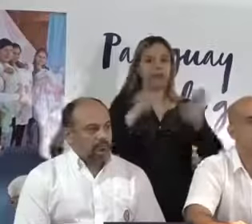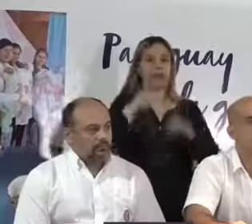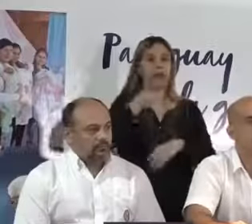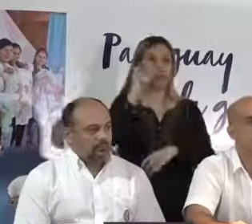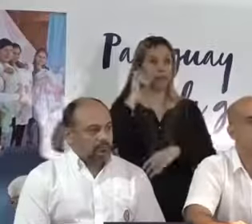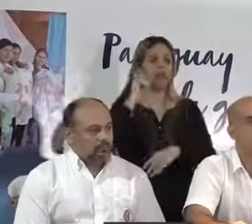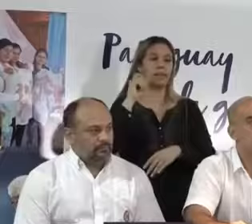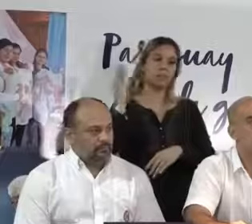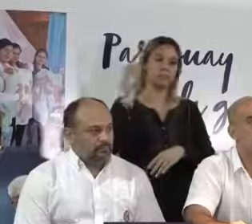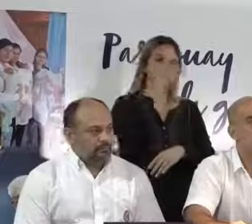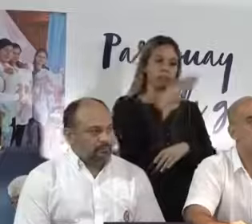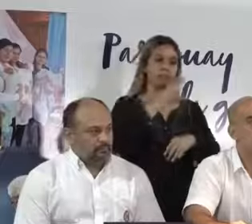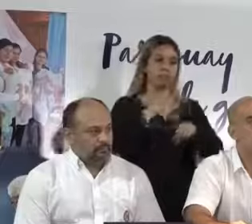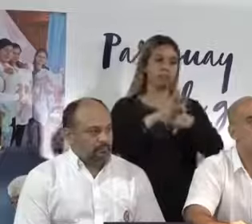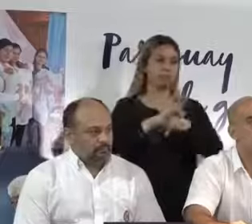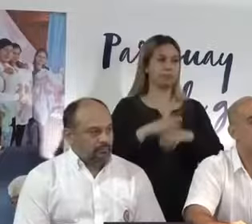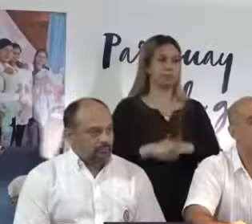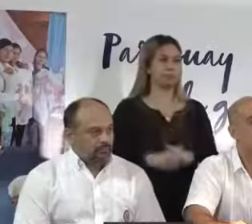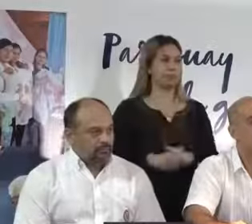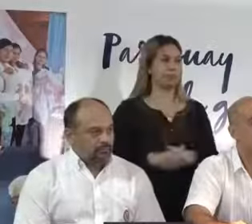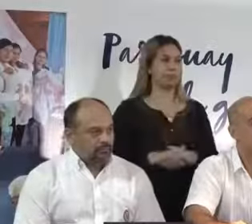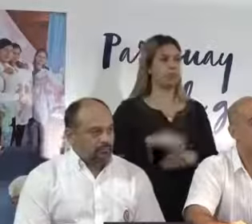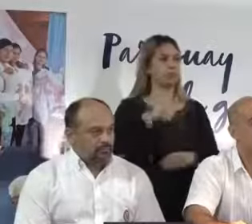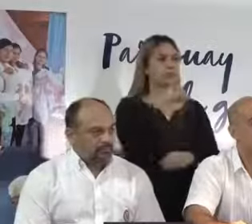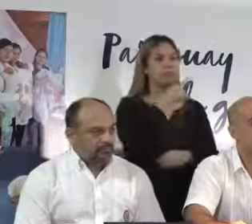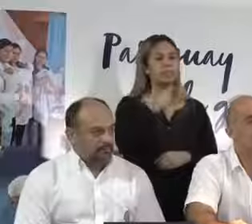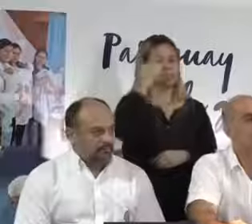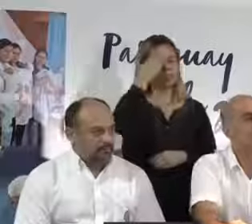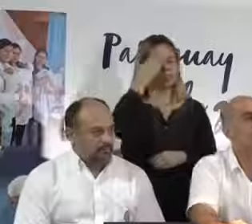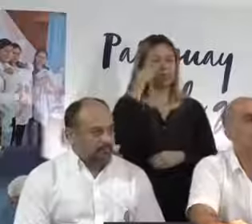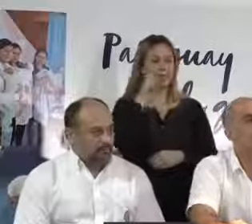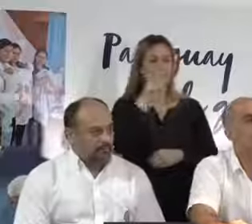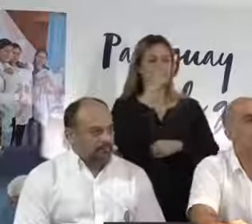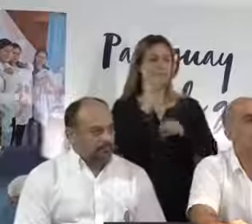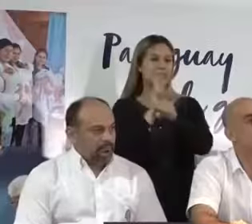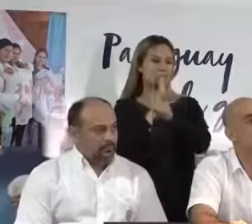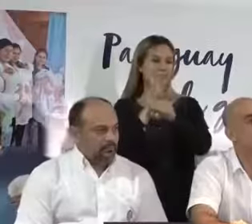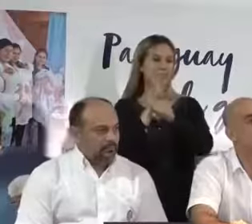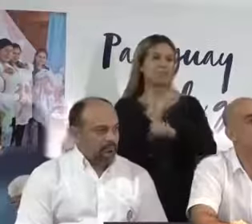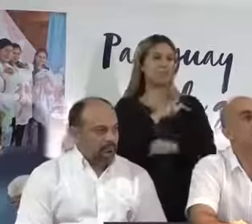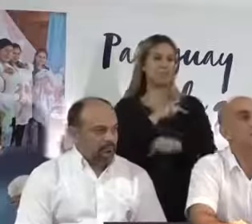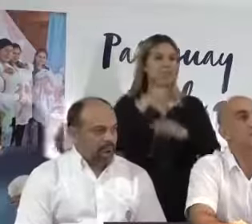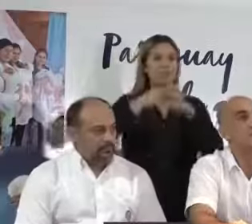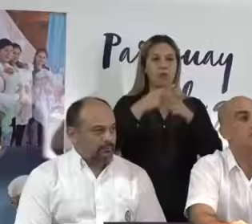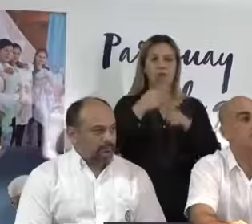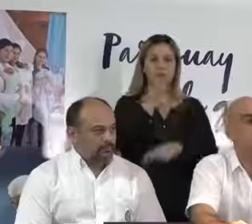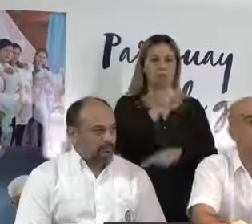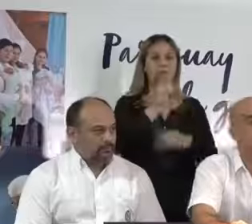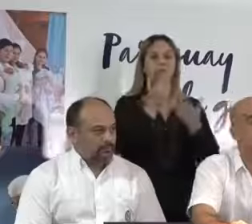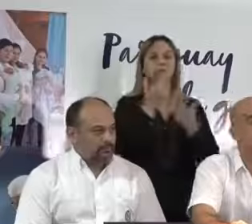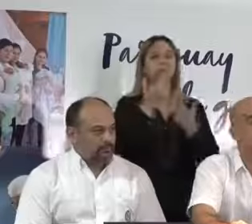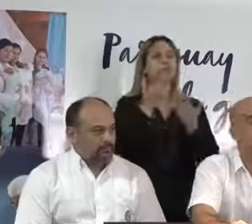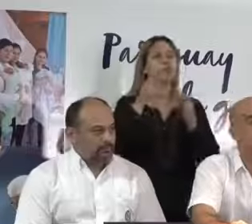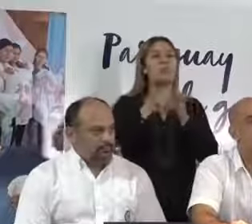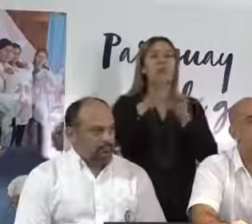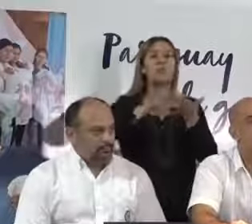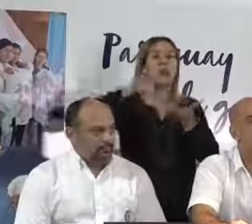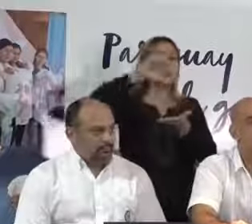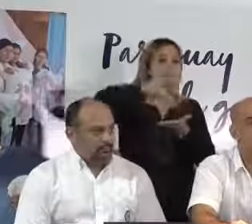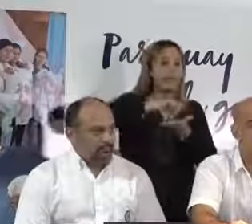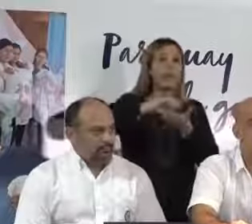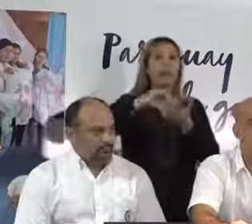varias preguntas. Yo sé que tienen que respetar la privacidad de esta persona, pero el departamento al menos lo podrían decir para tranquilizar un poco a la